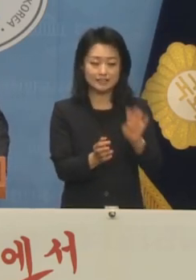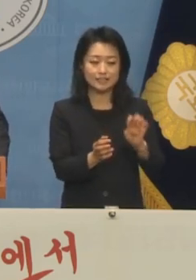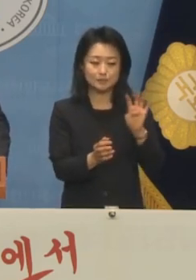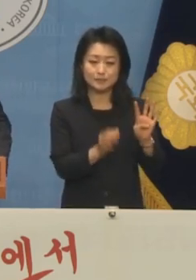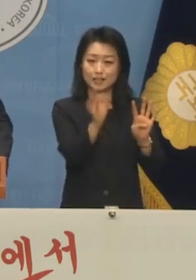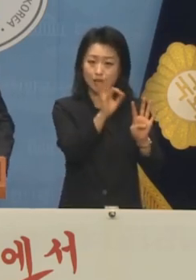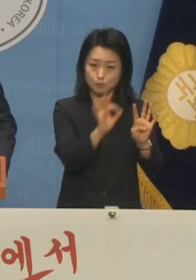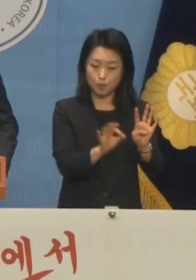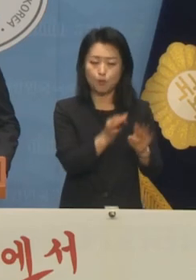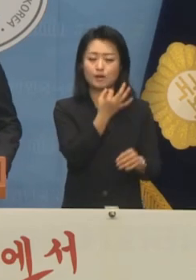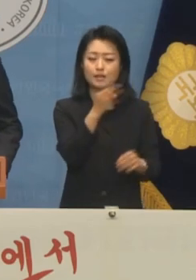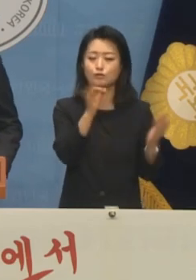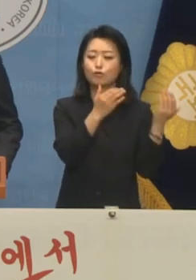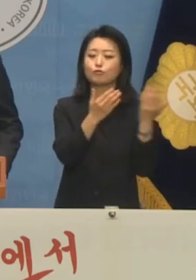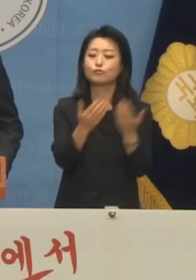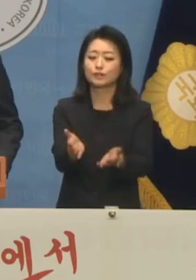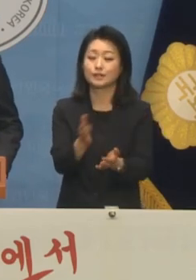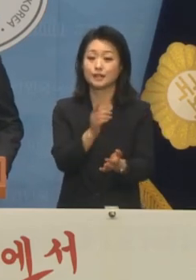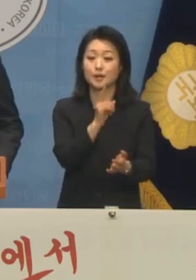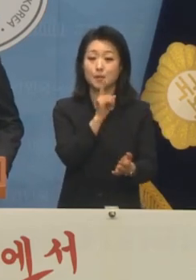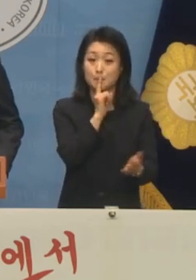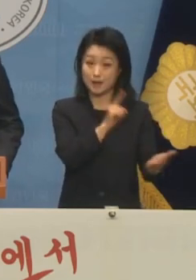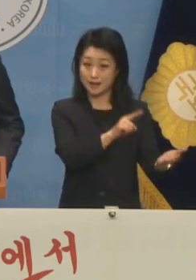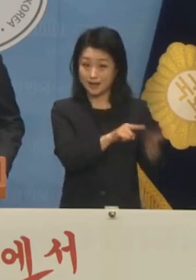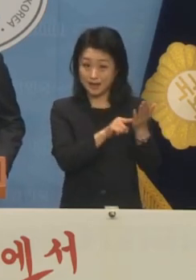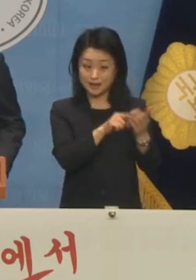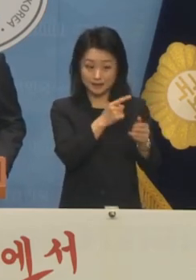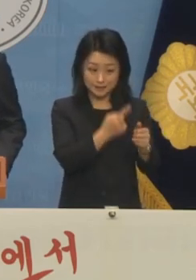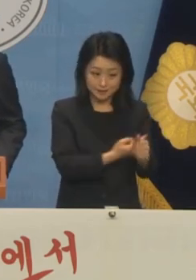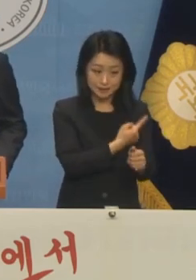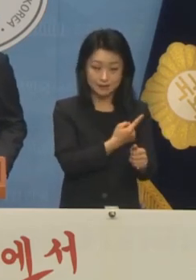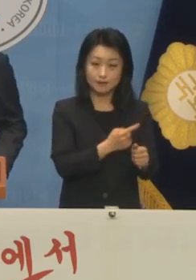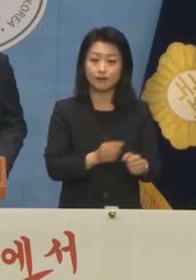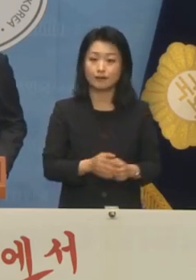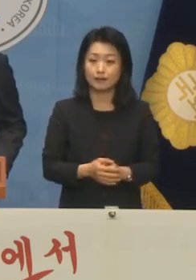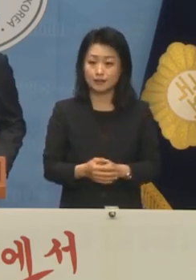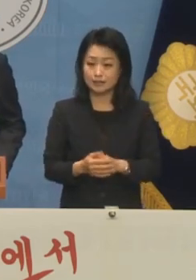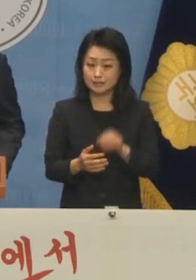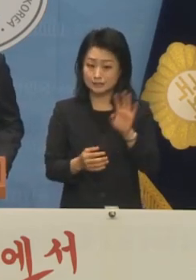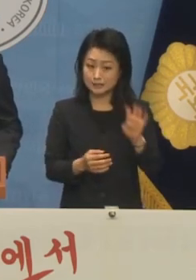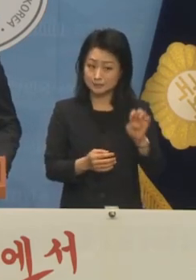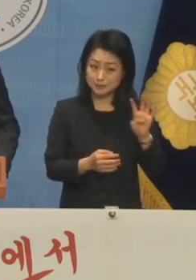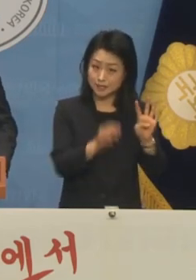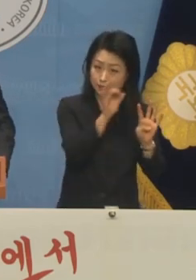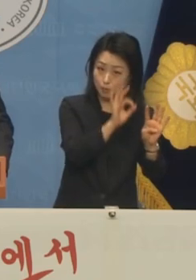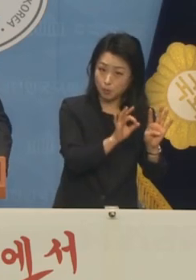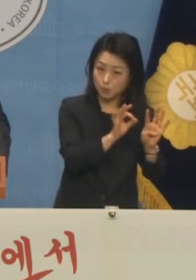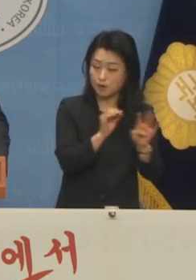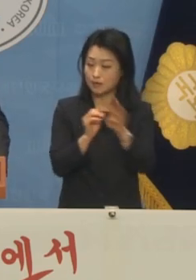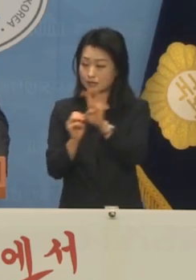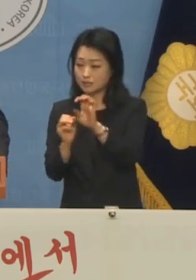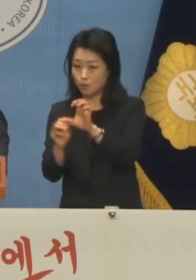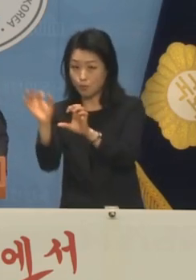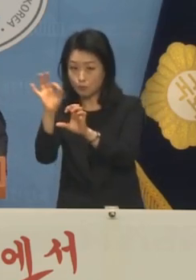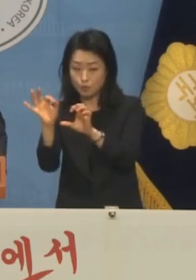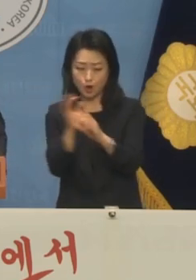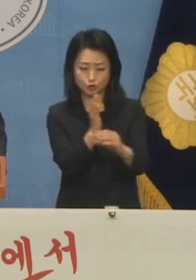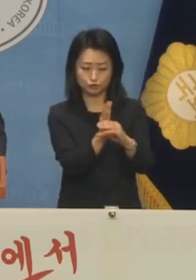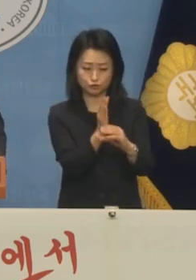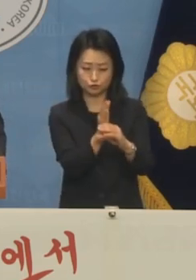44%를 수용하겠다라는 의사를 표명하면서 그렇다면 44%와 45%의 중간인